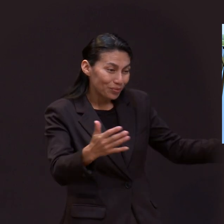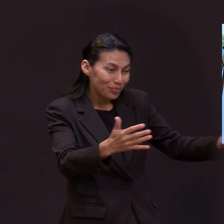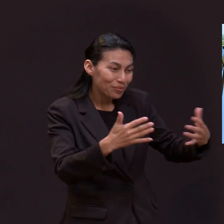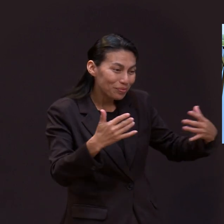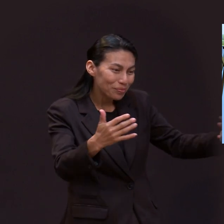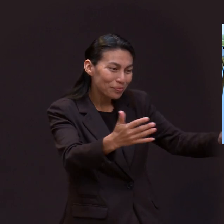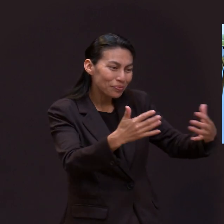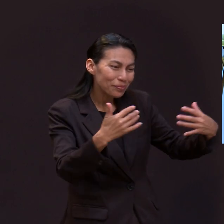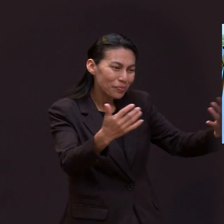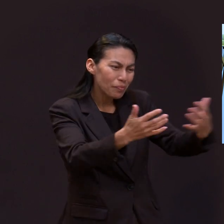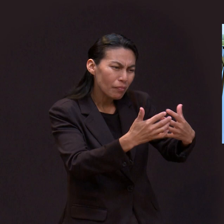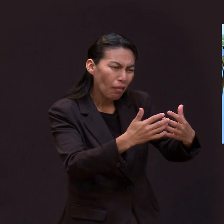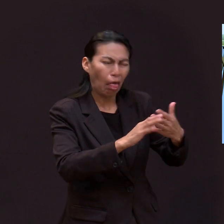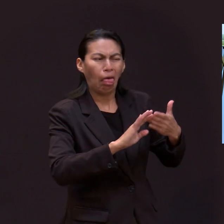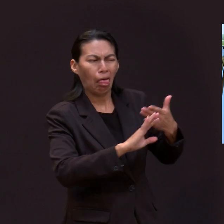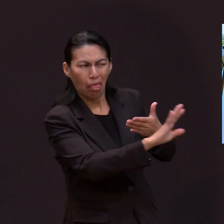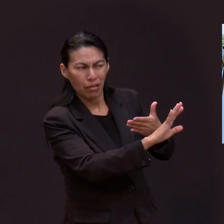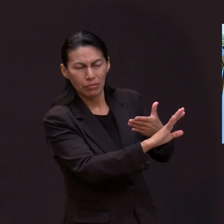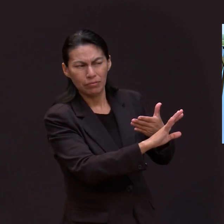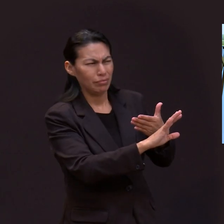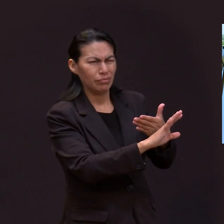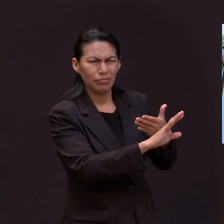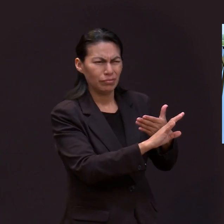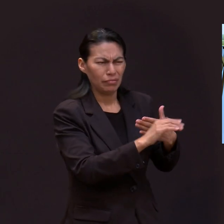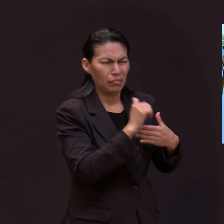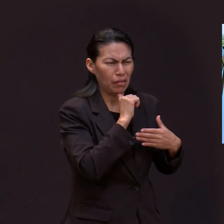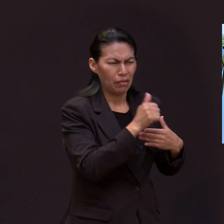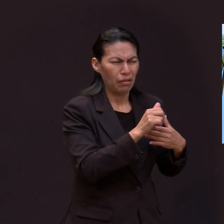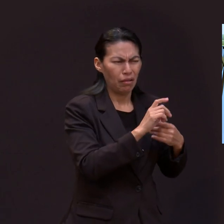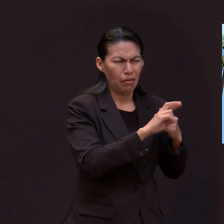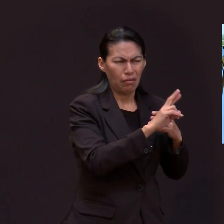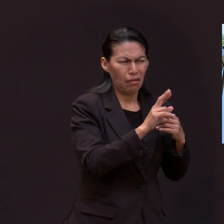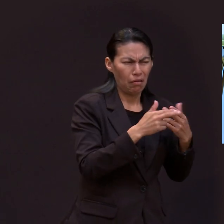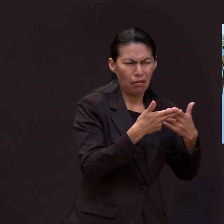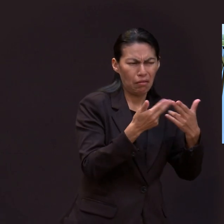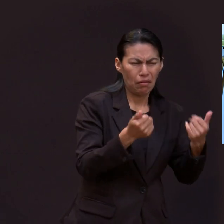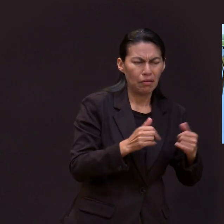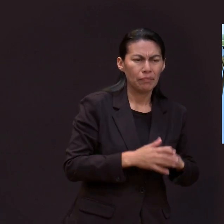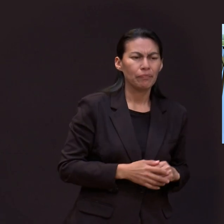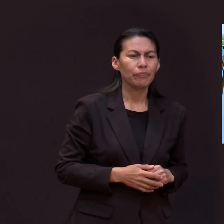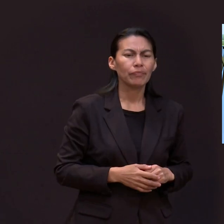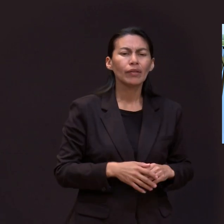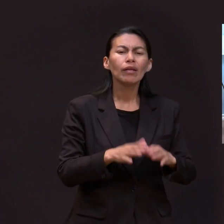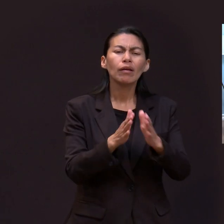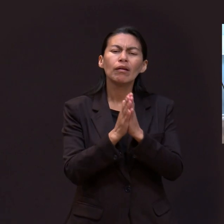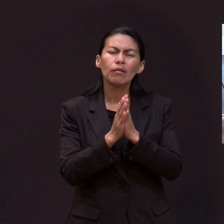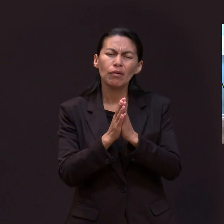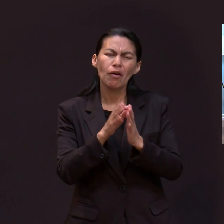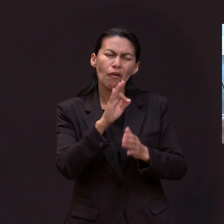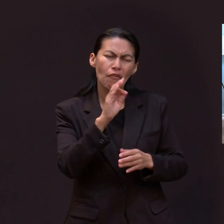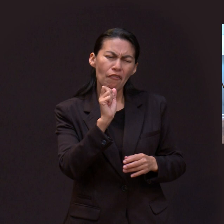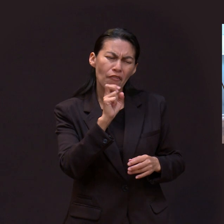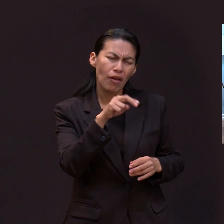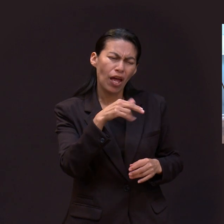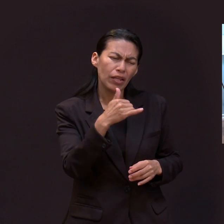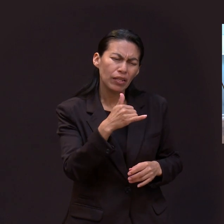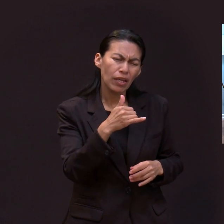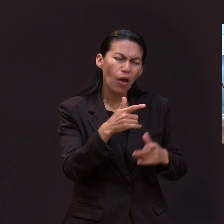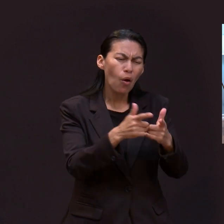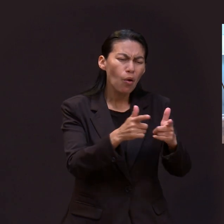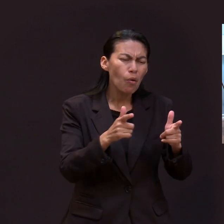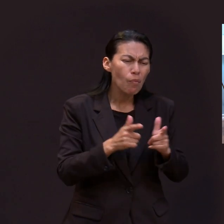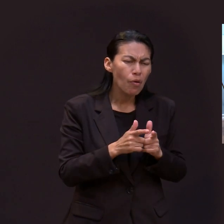hijos sin acepción de personas fanny como inició el grupo las guerreras de la